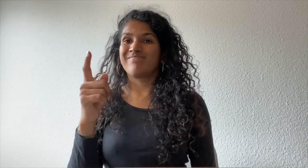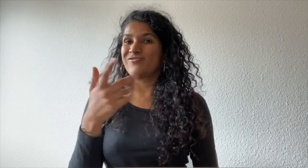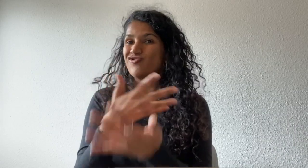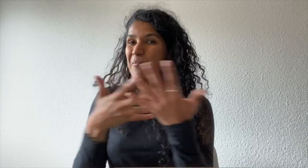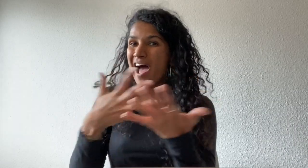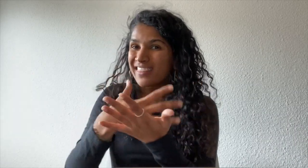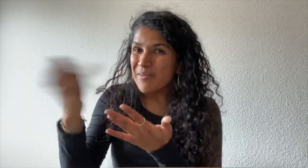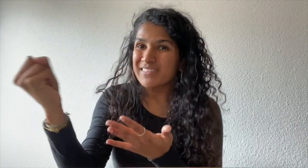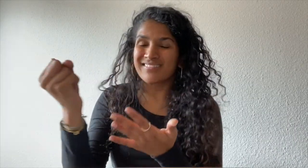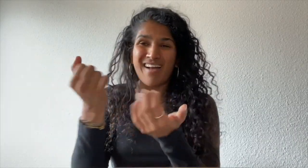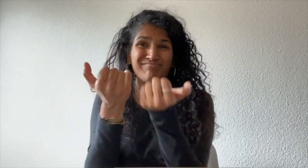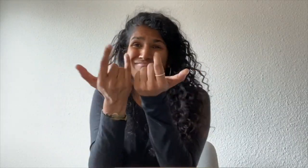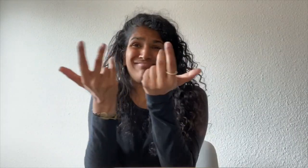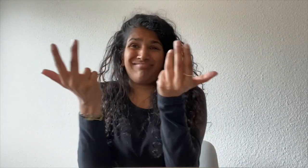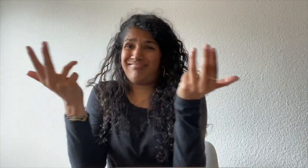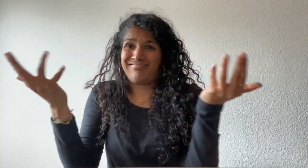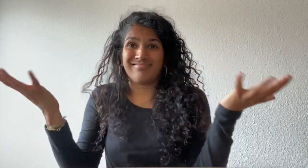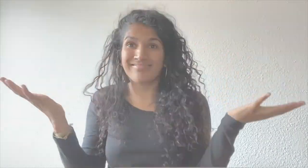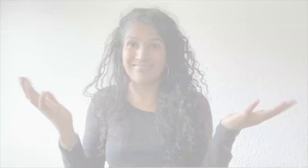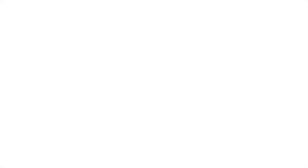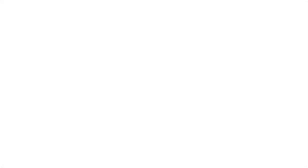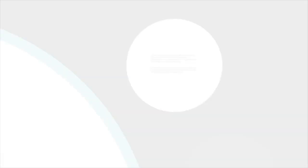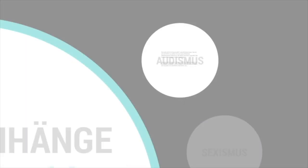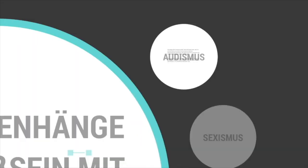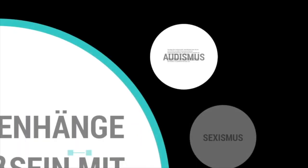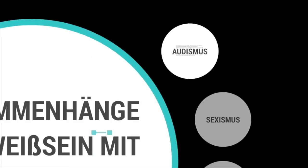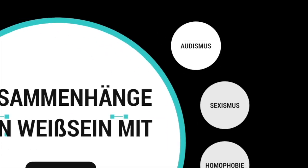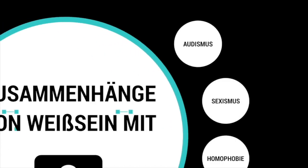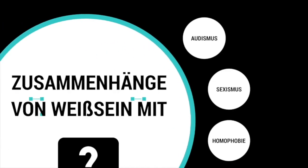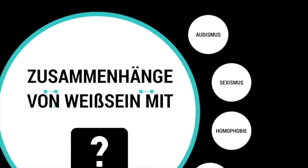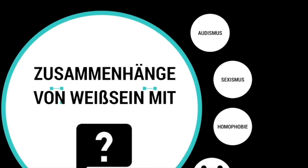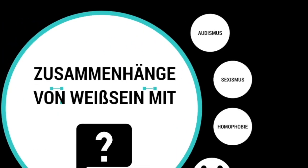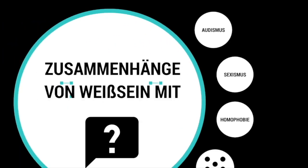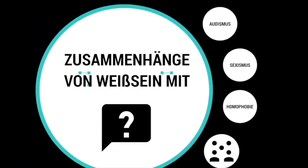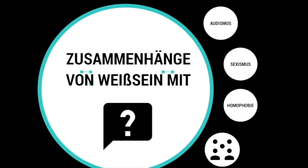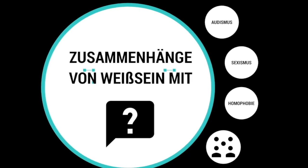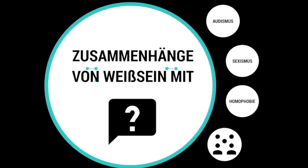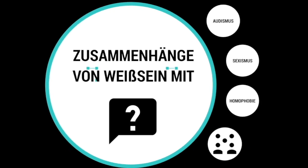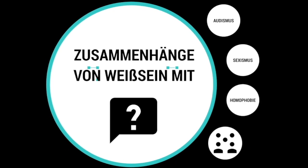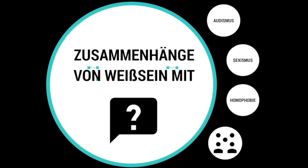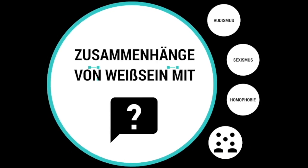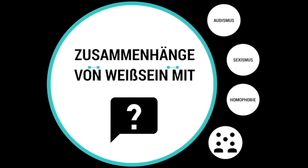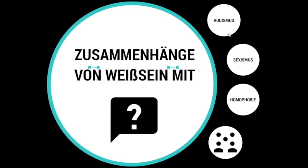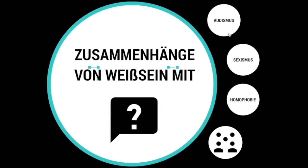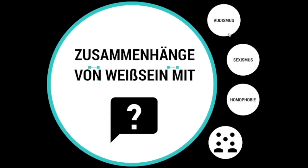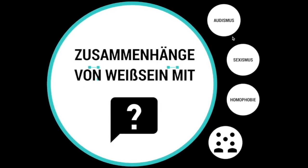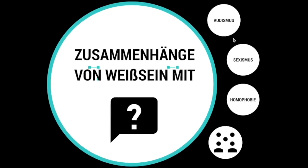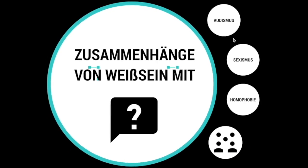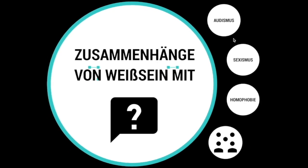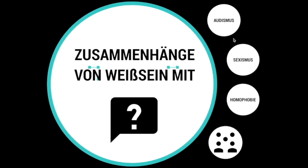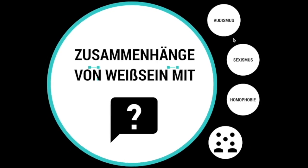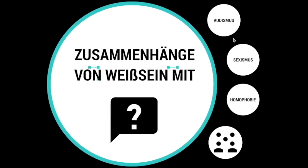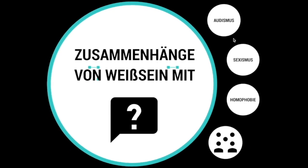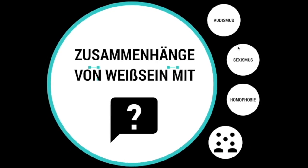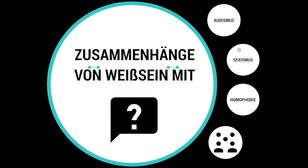Ihr weißes Erscheinungsbild macht es für weiße taube Menschen leichter, Zugang zu erhalten.